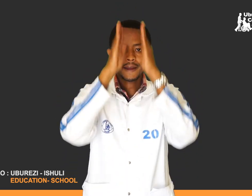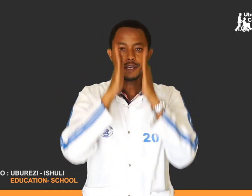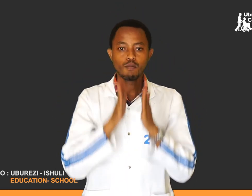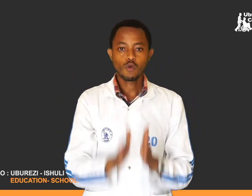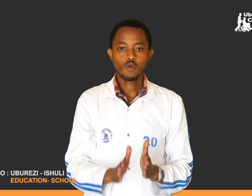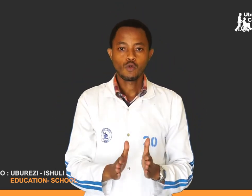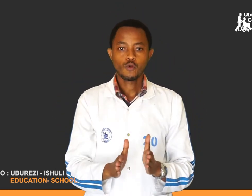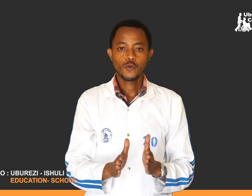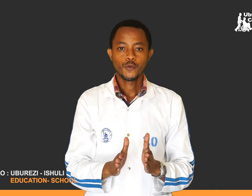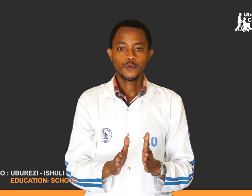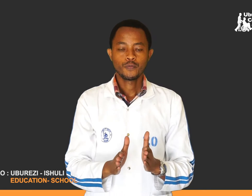mwarimu.